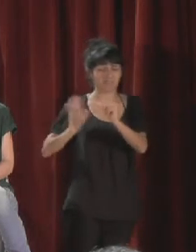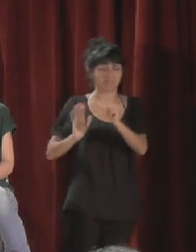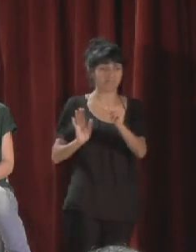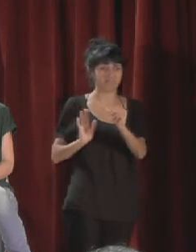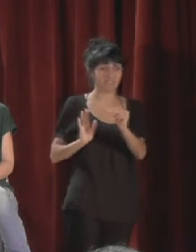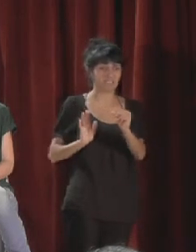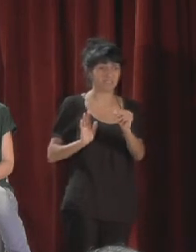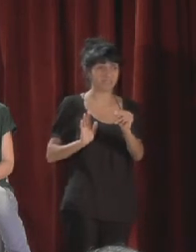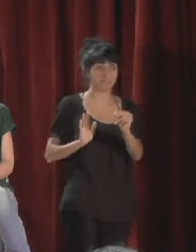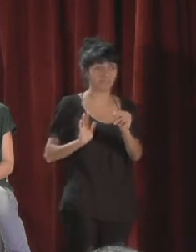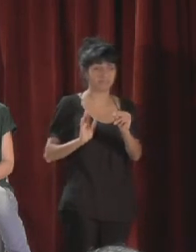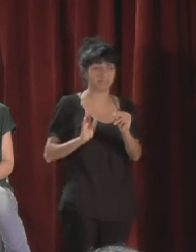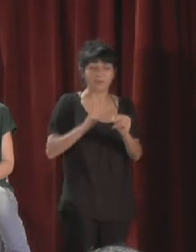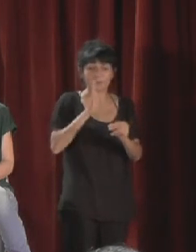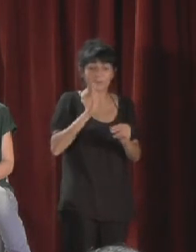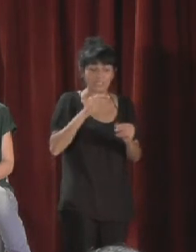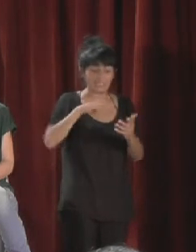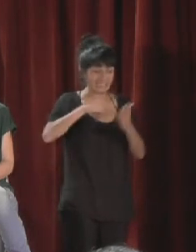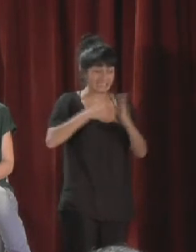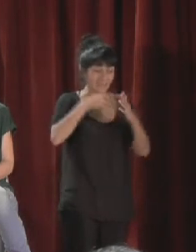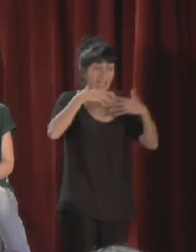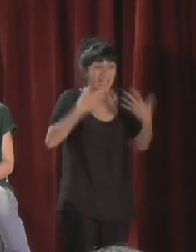este sistema está esgotado.